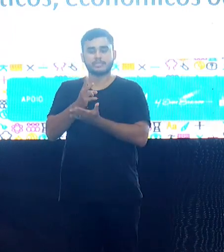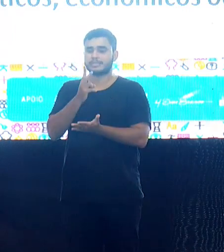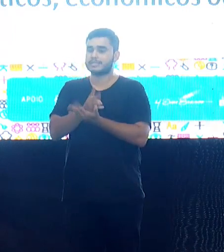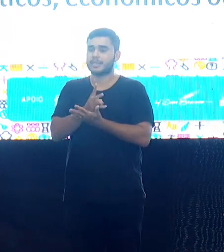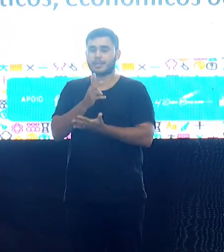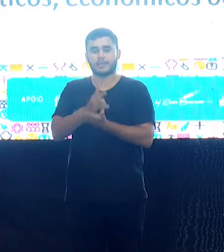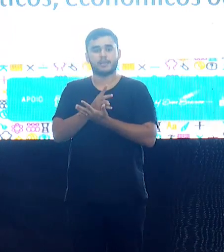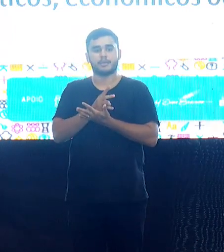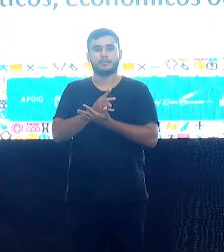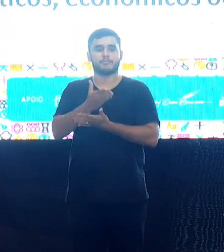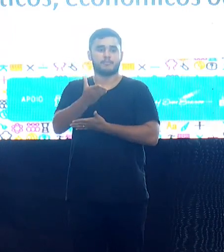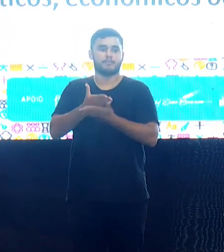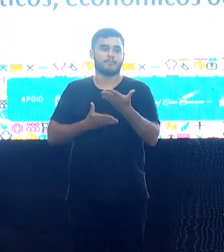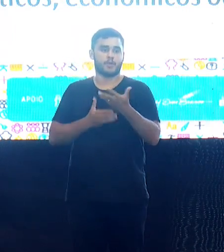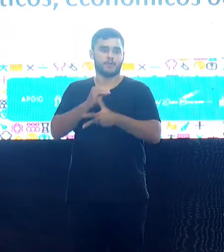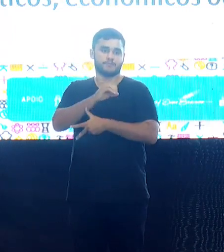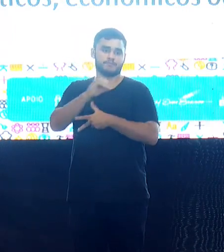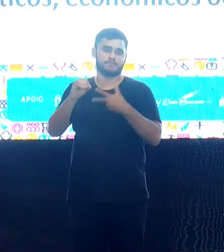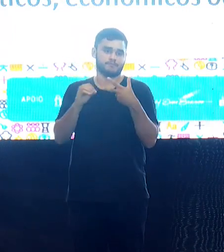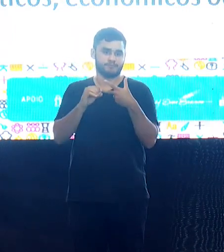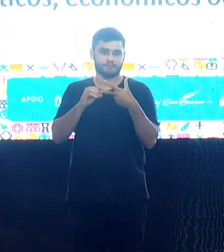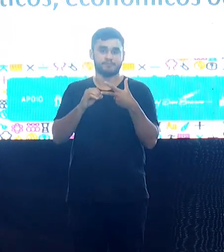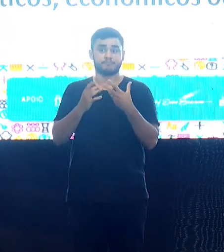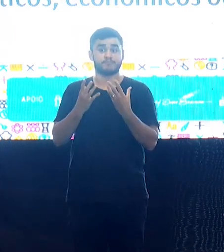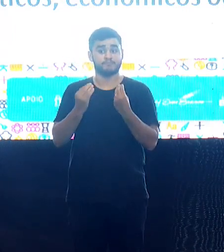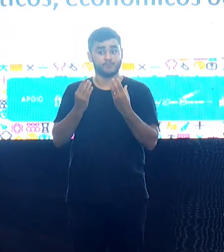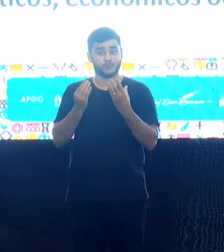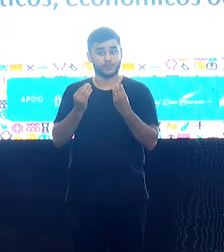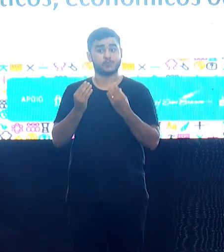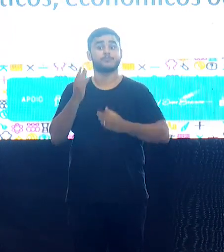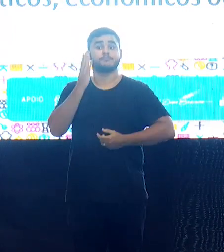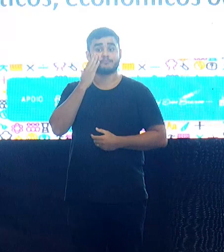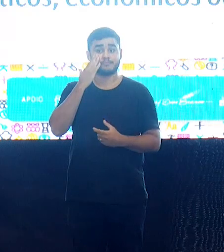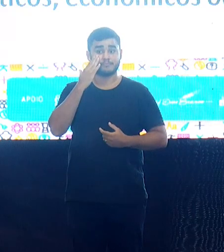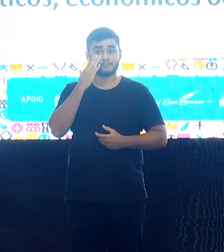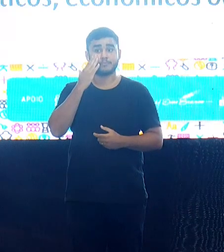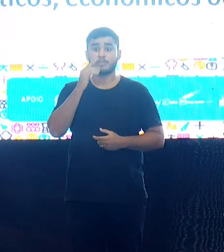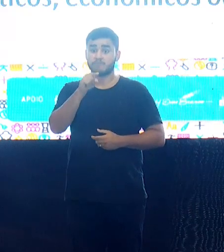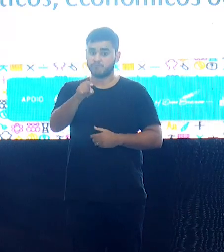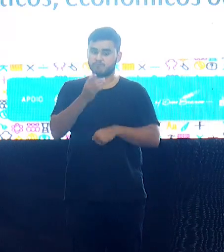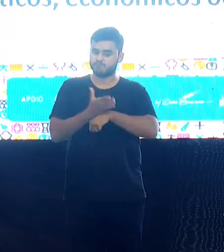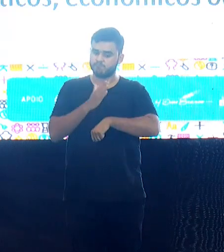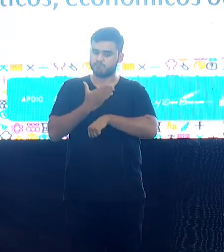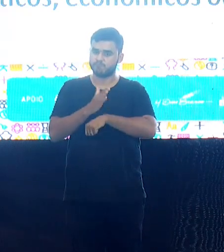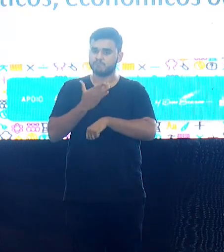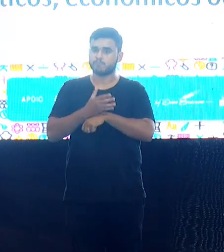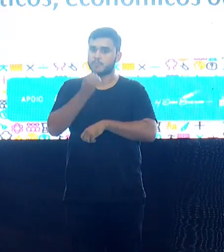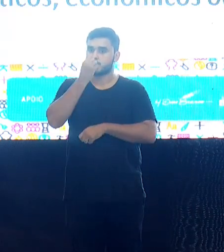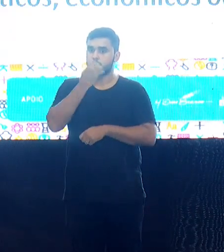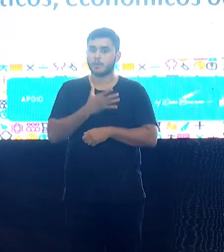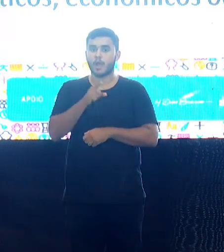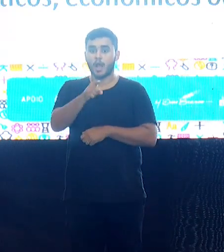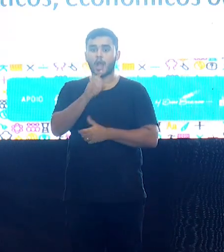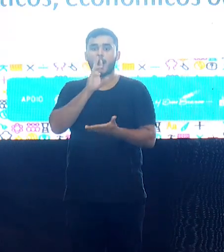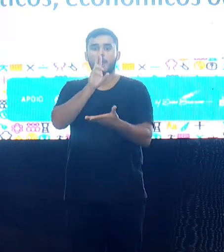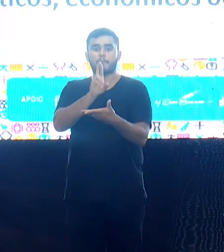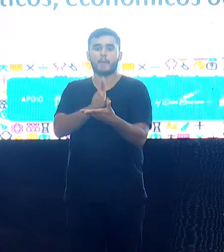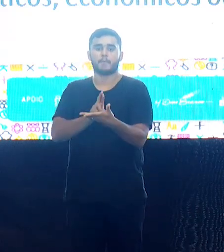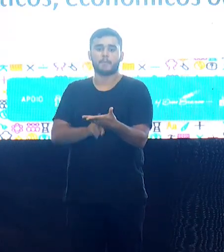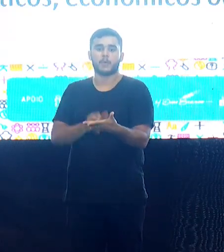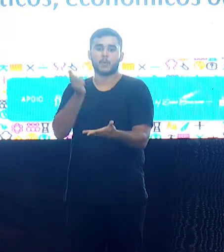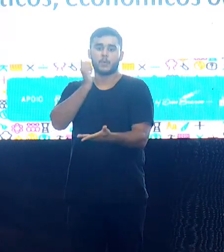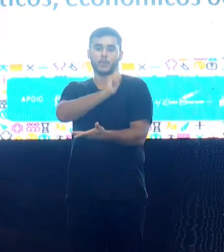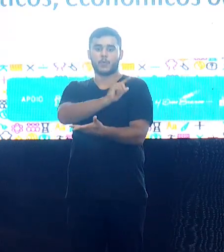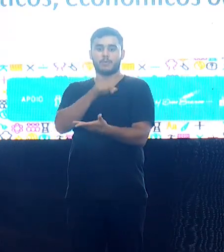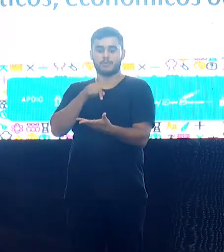do Enem. Então, se eu treino bastante essa habilidade, eu tenho uma grande possibilidade